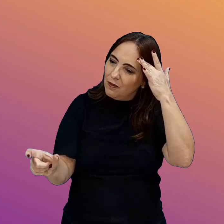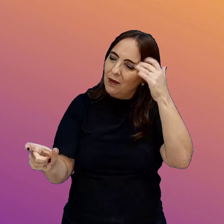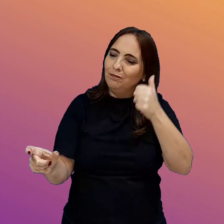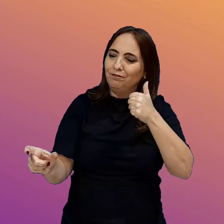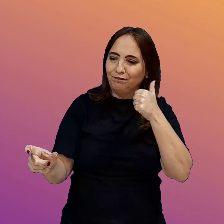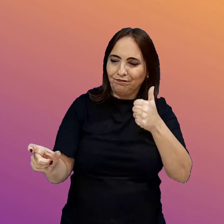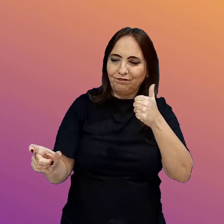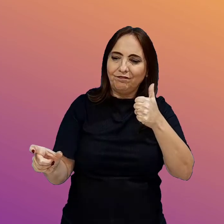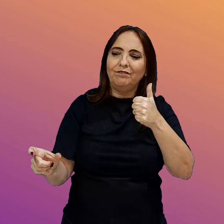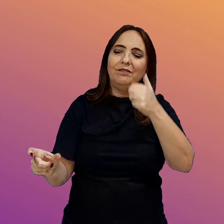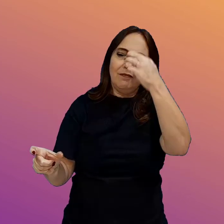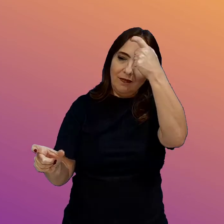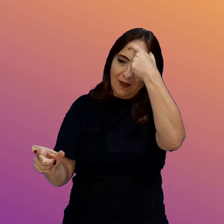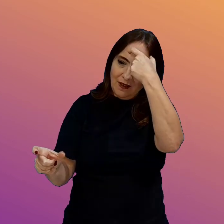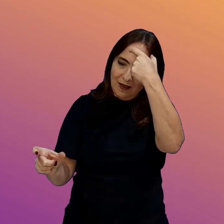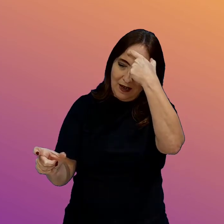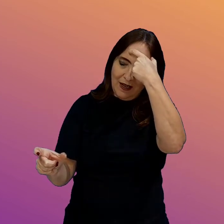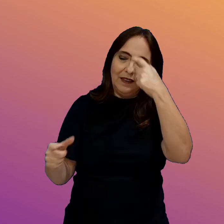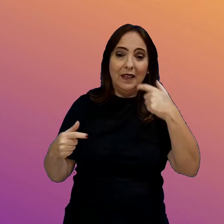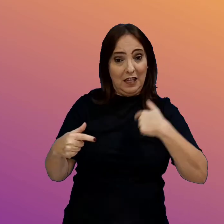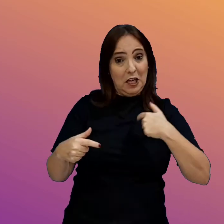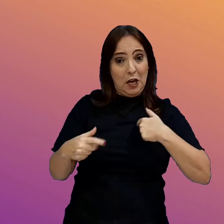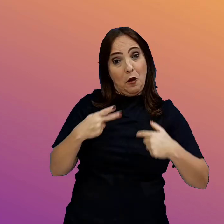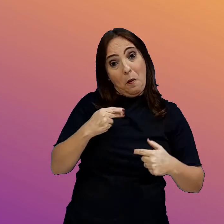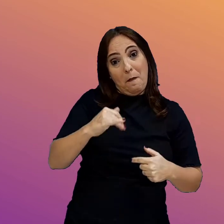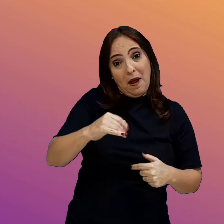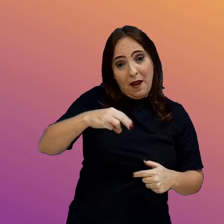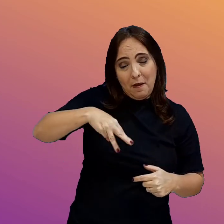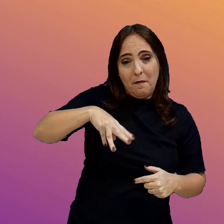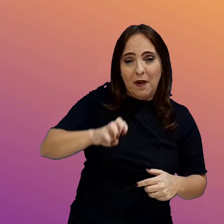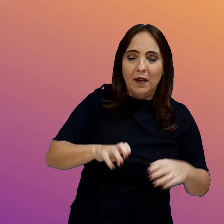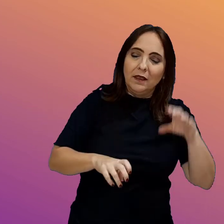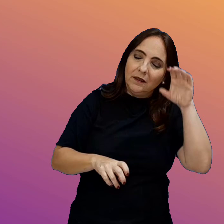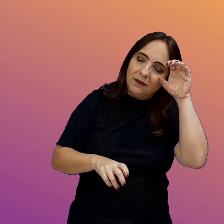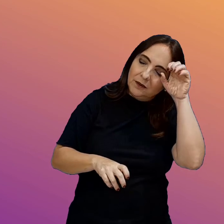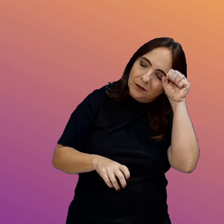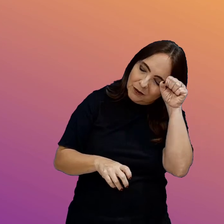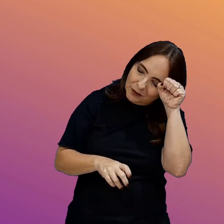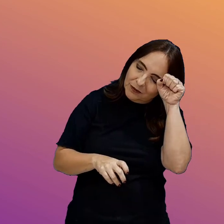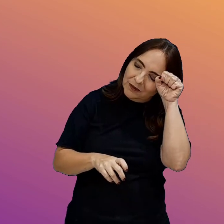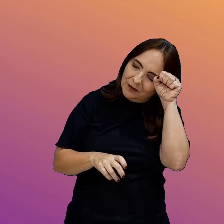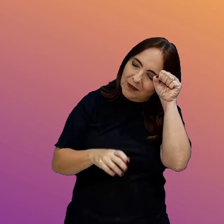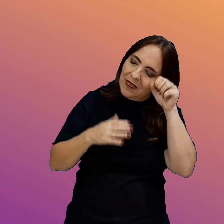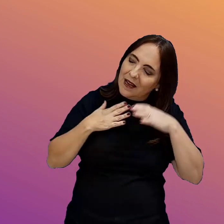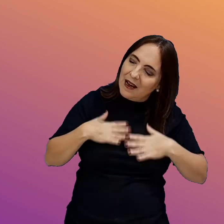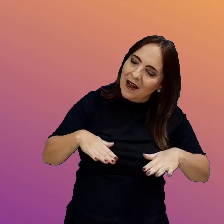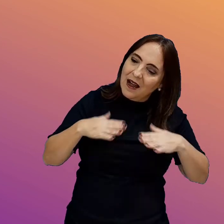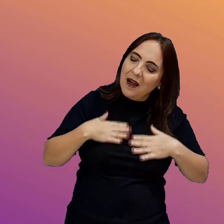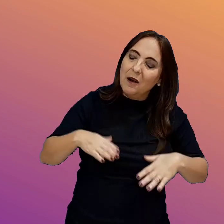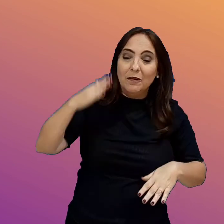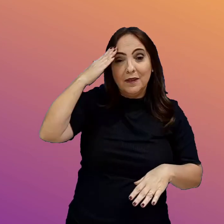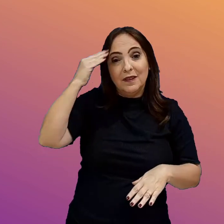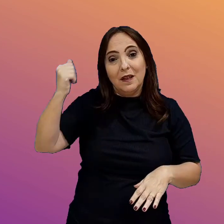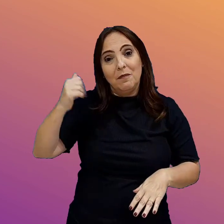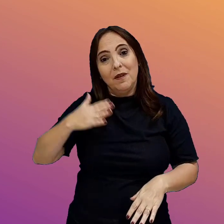e descansar minha cabeça no travesseiro, sabendo que ele ou ela são pessoas que